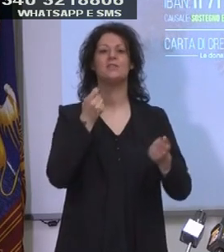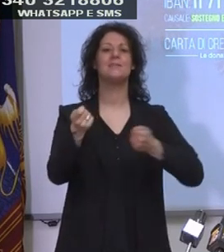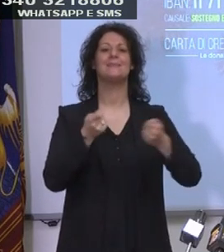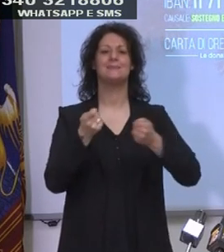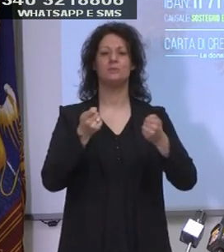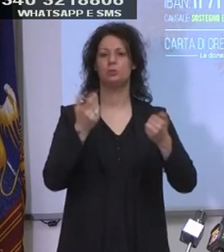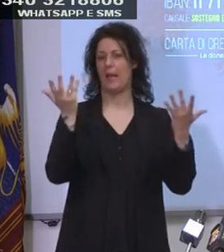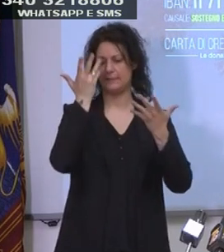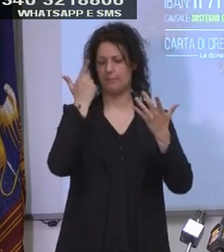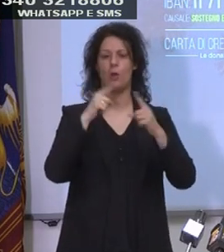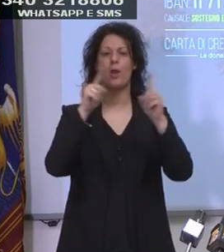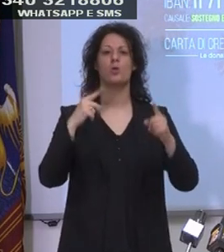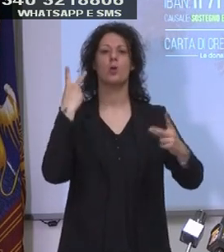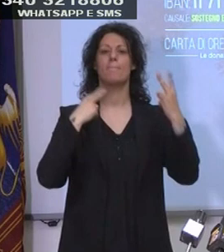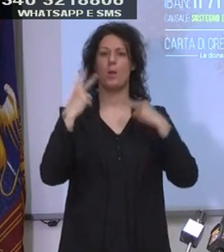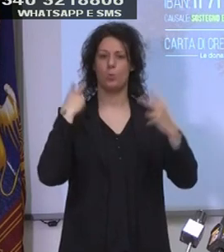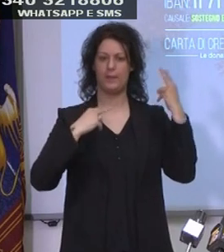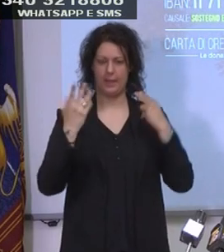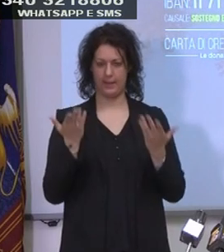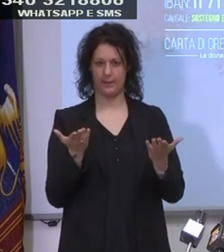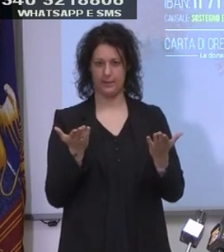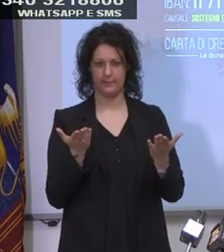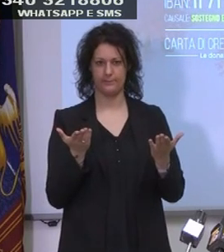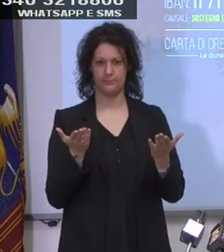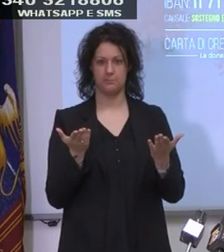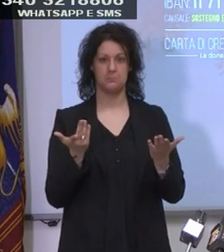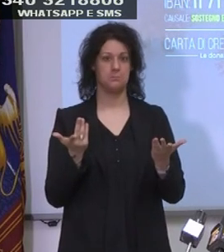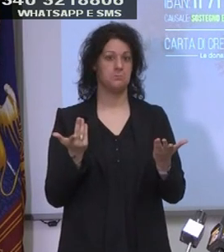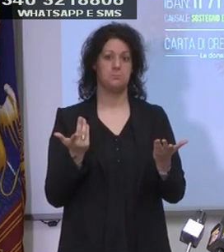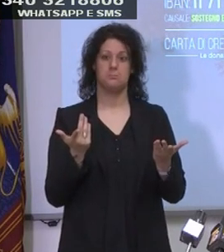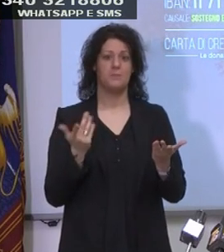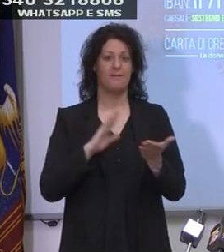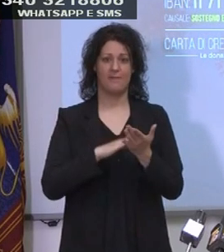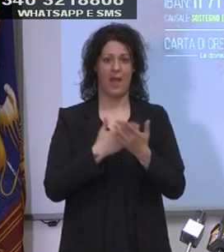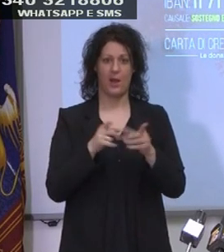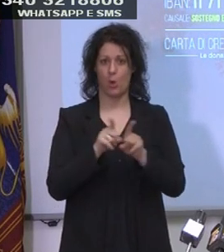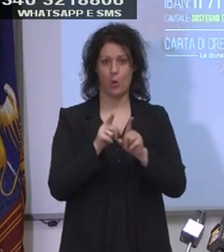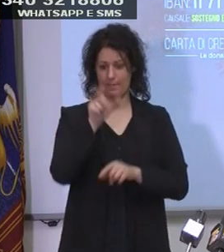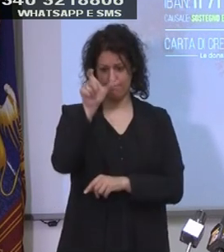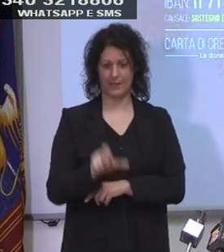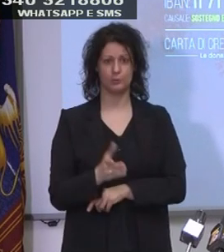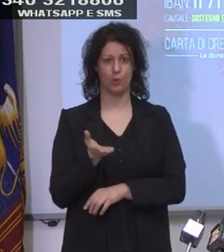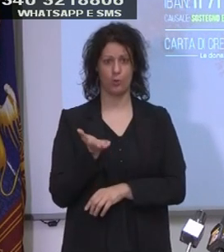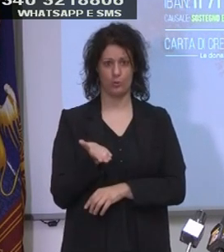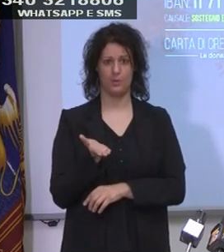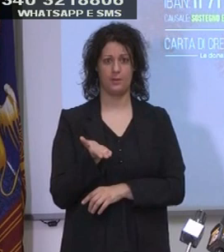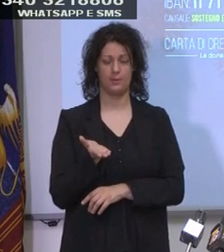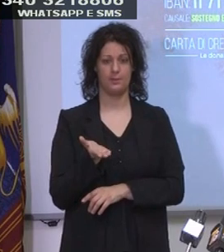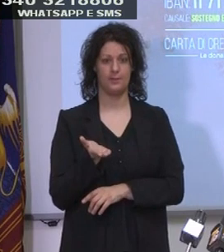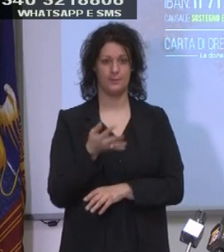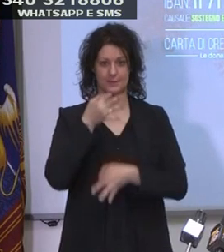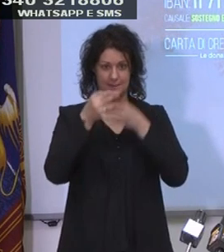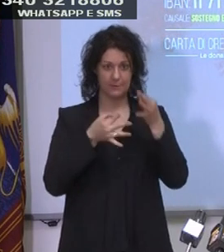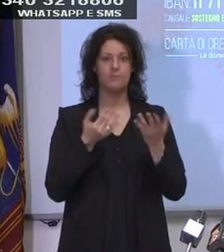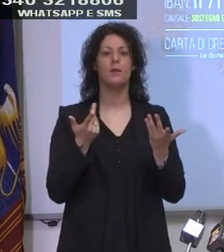per noi... è un'unità fisica, no? Cioè è sempre un individuo, per cui il nostro problema sono